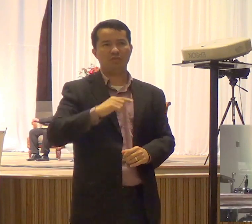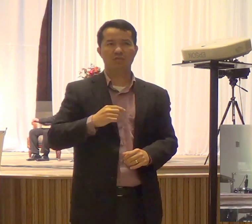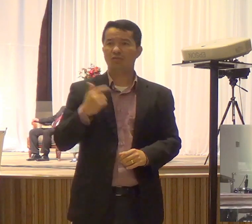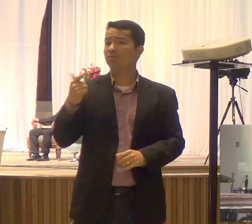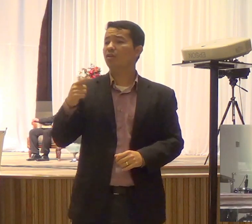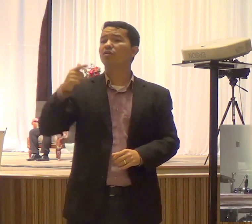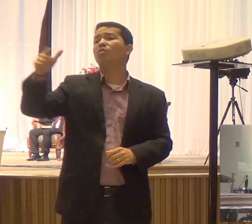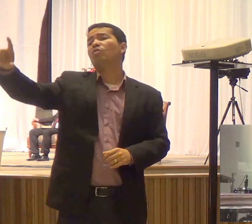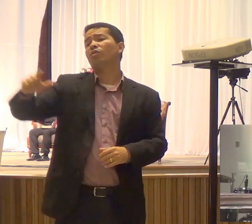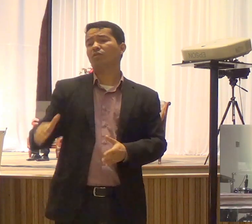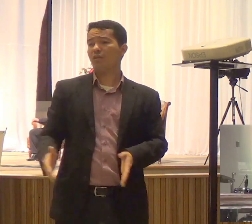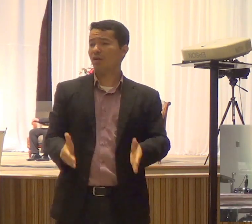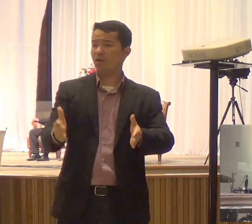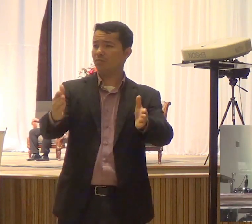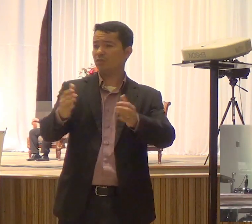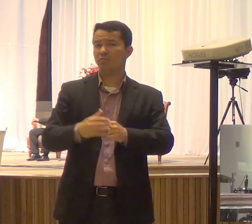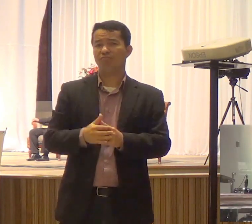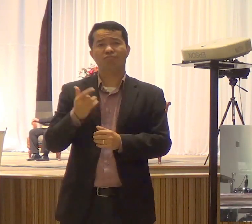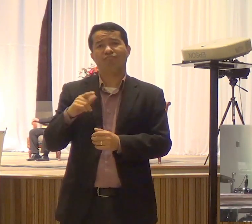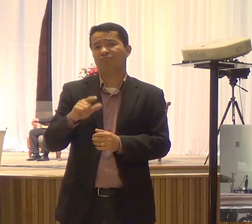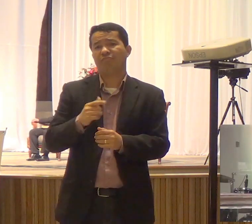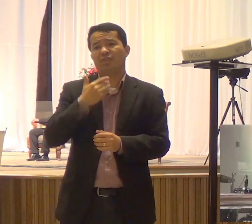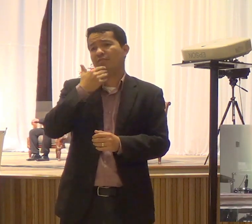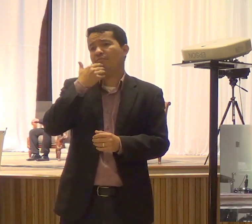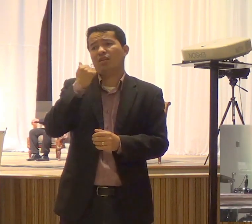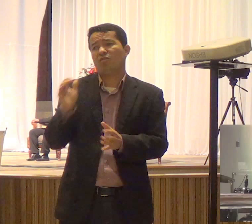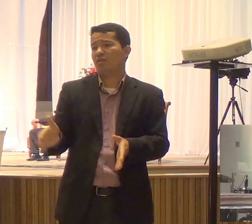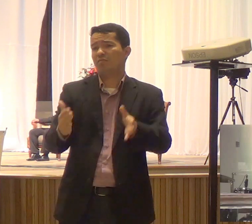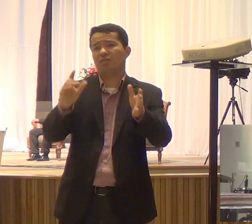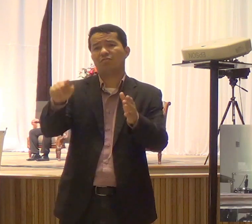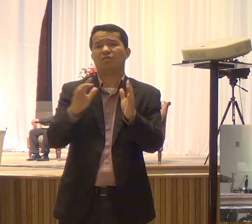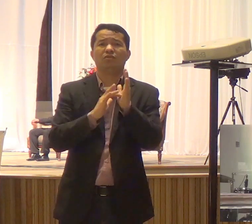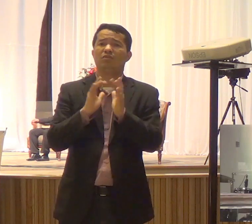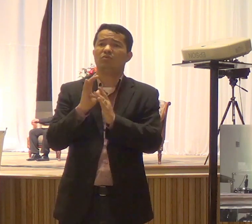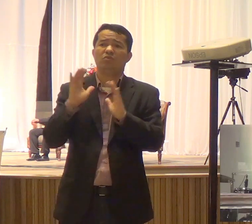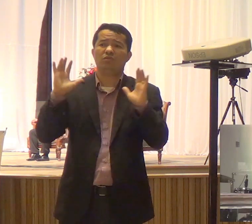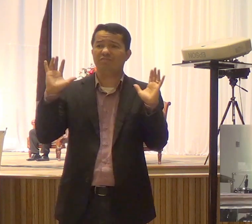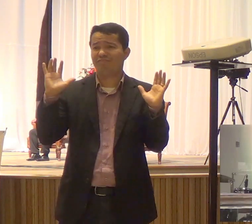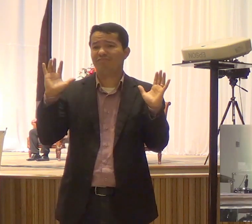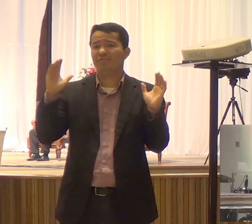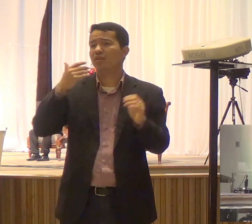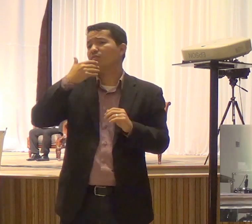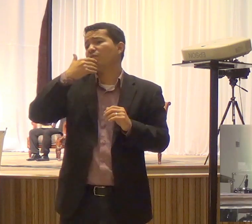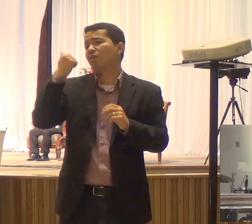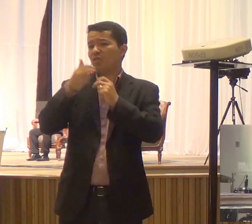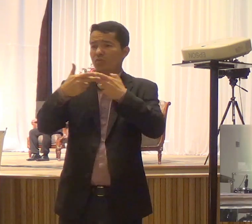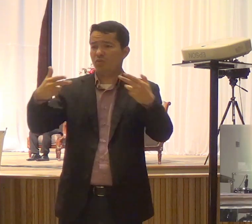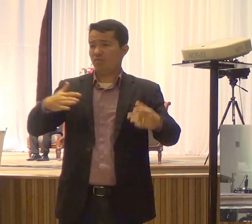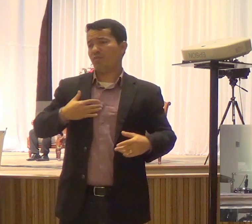outro caminho melhor, e eu já estou convicto disso, do que aquele que Deus preparou para